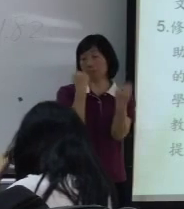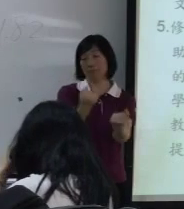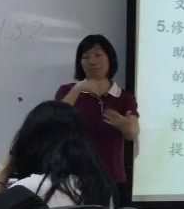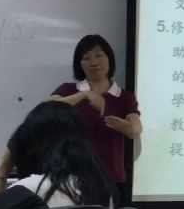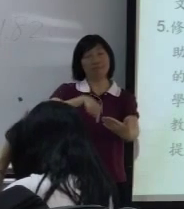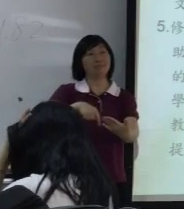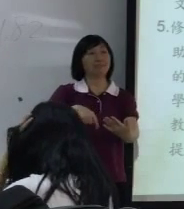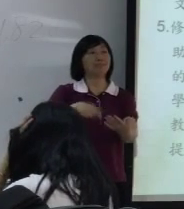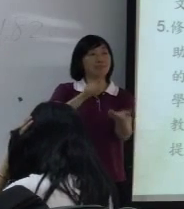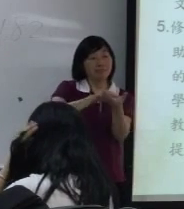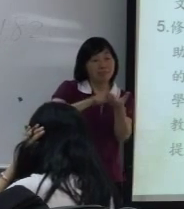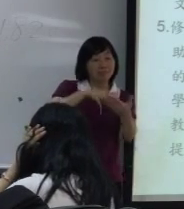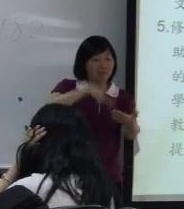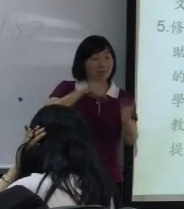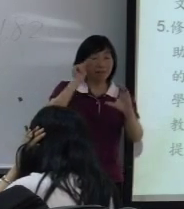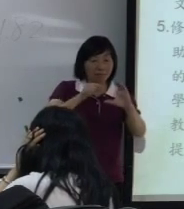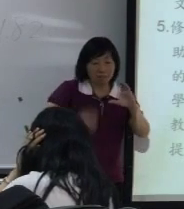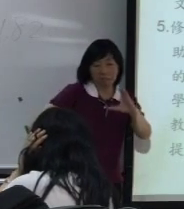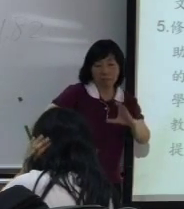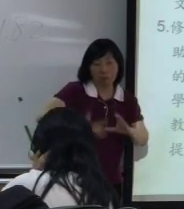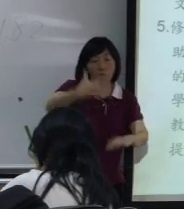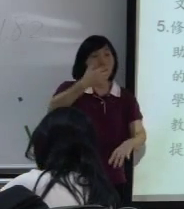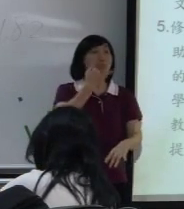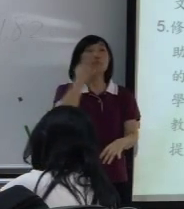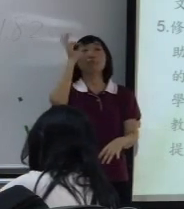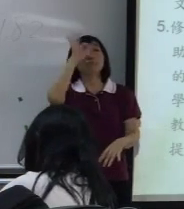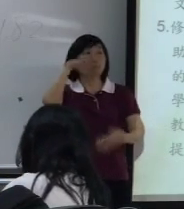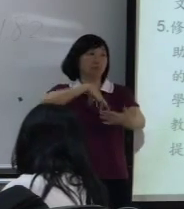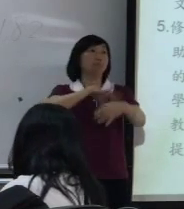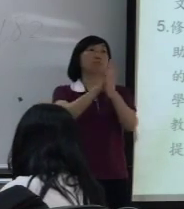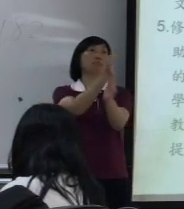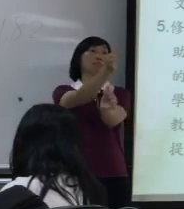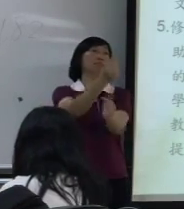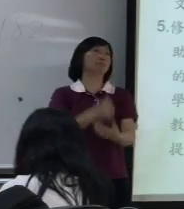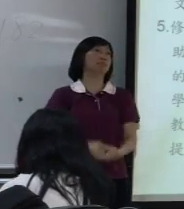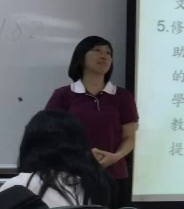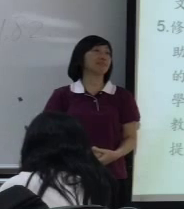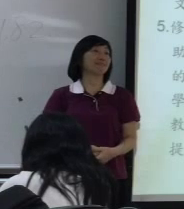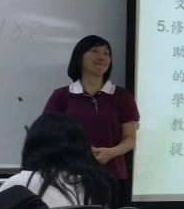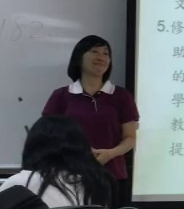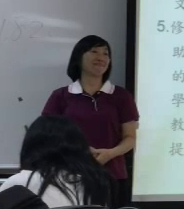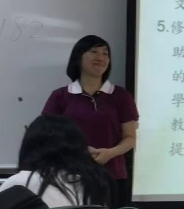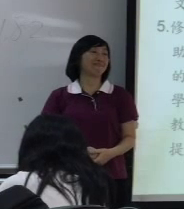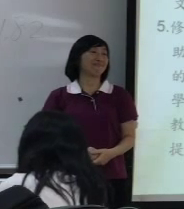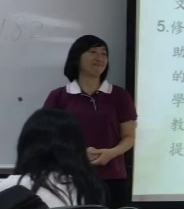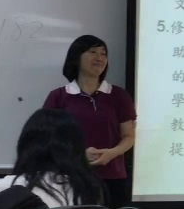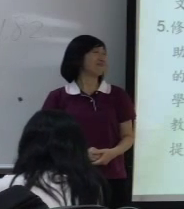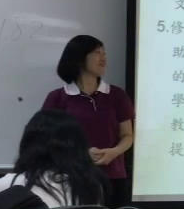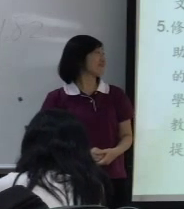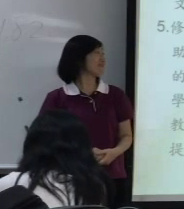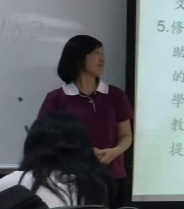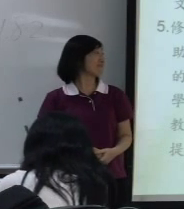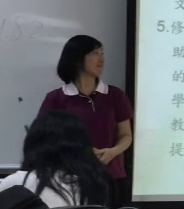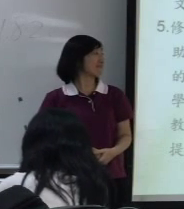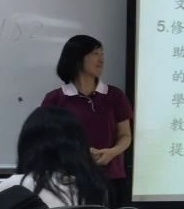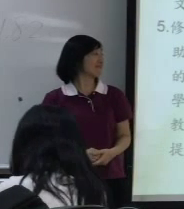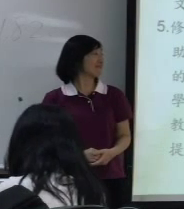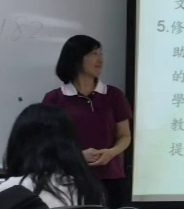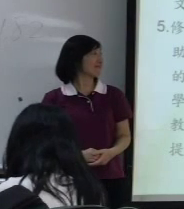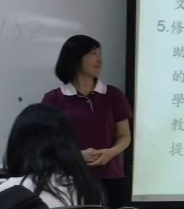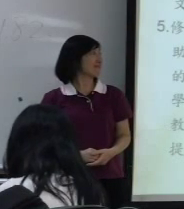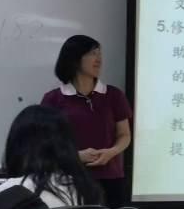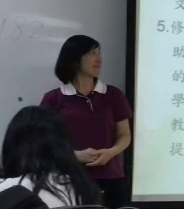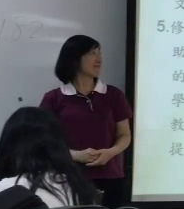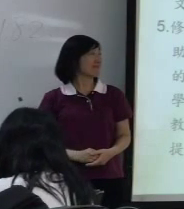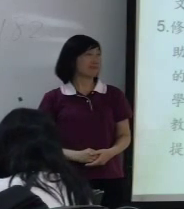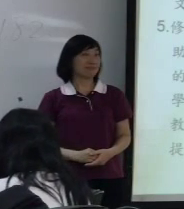西，你一点进去，你就可以找得到了。哦，好。那除了这